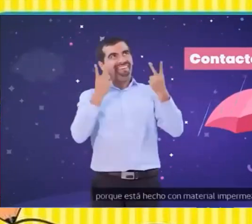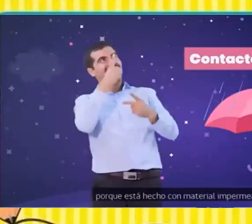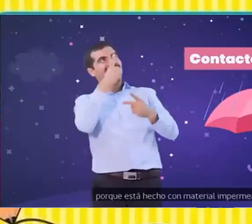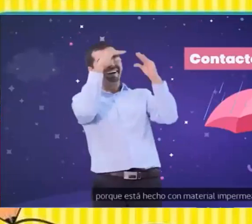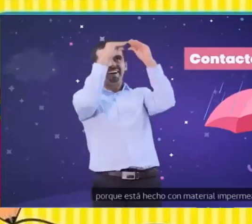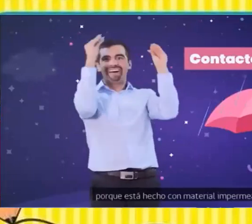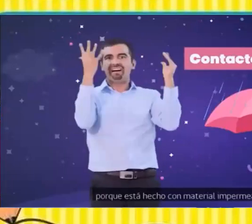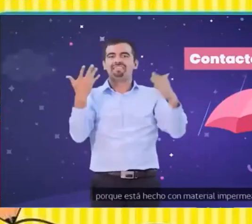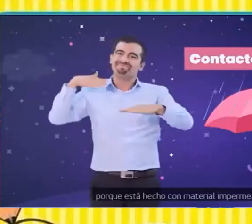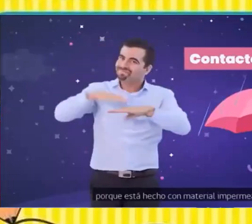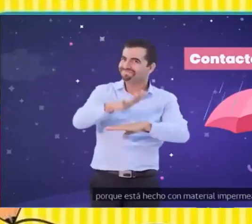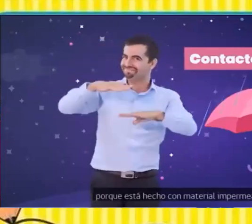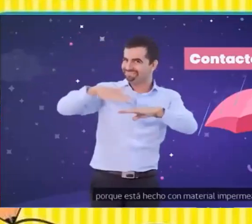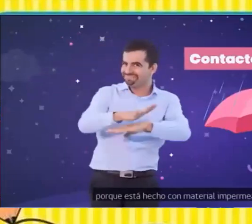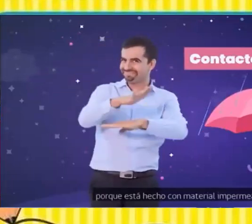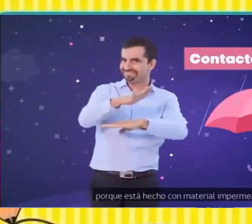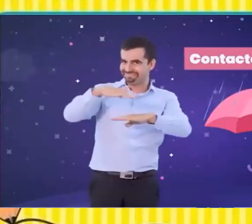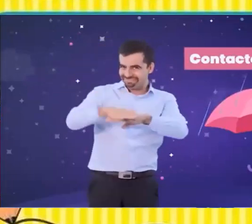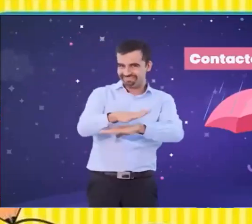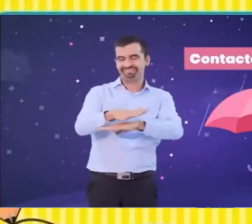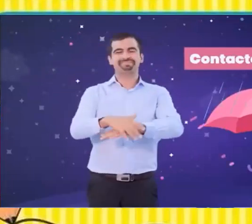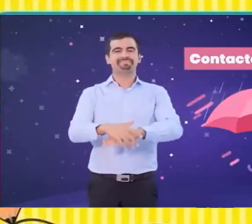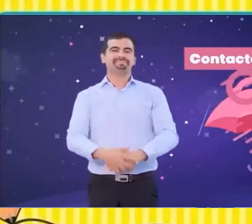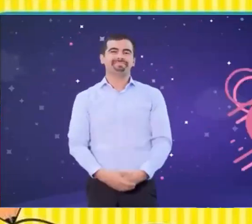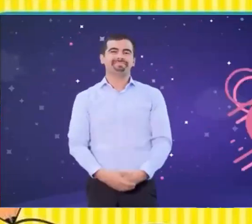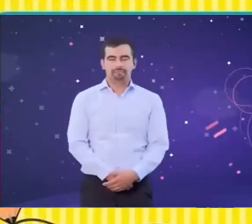porque está hecho con material impermeable.